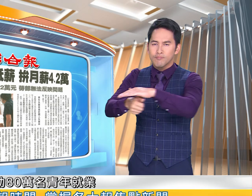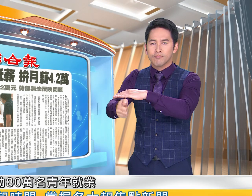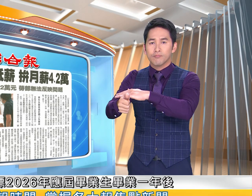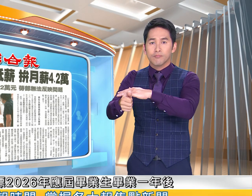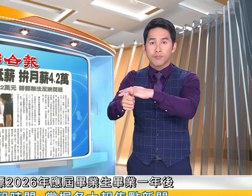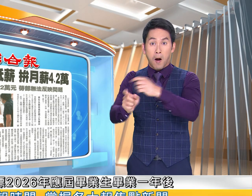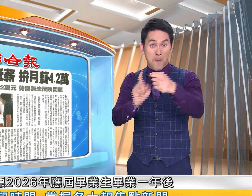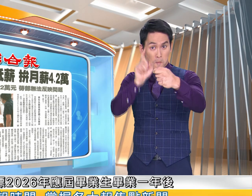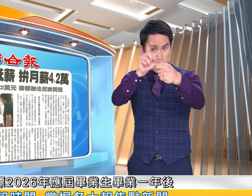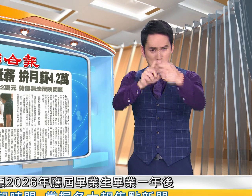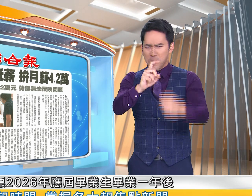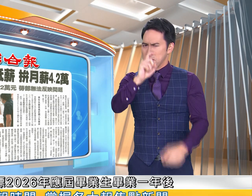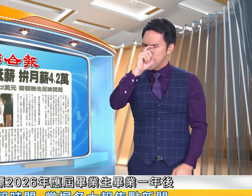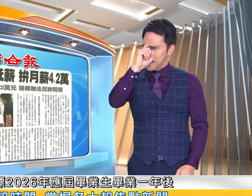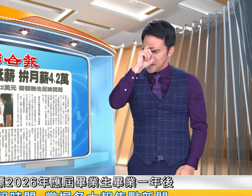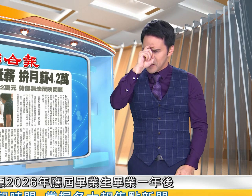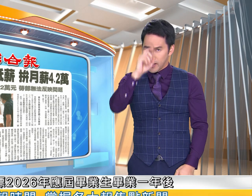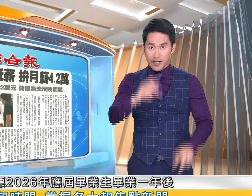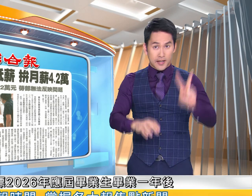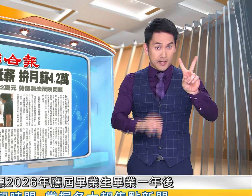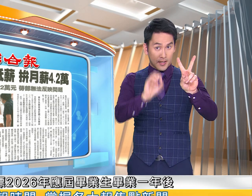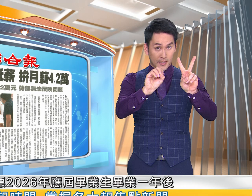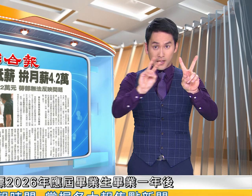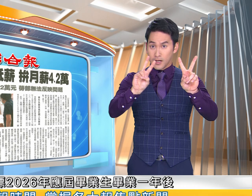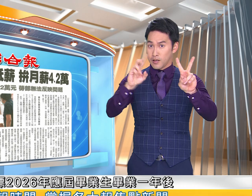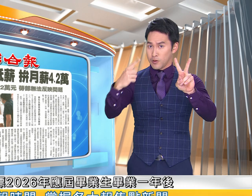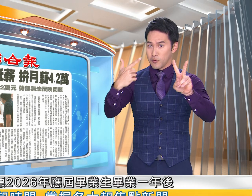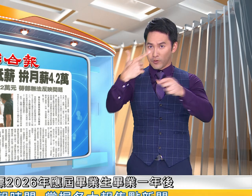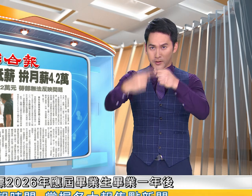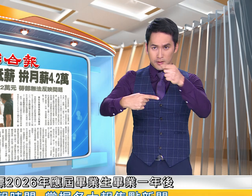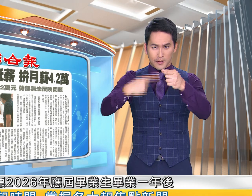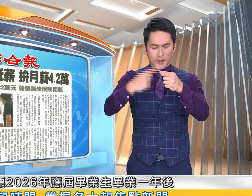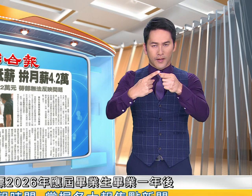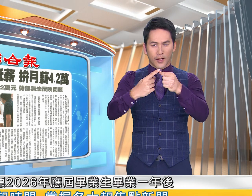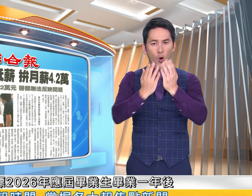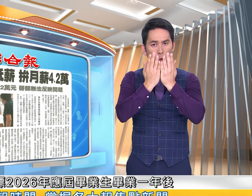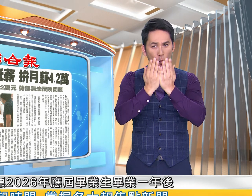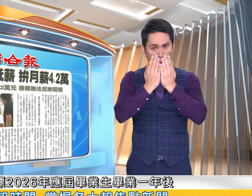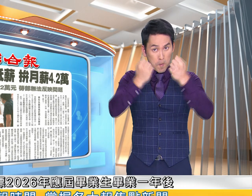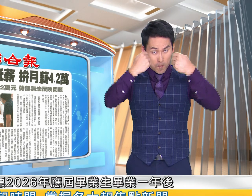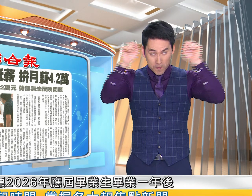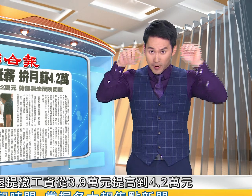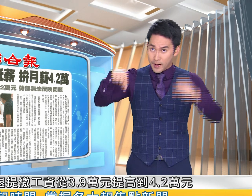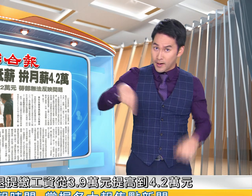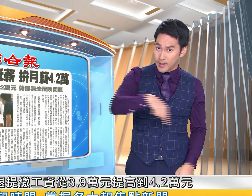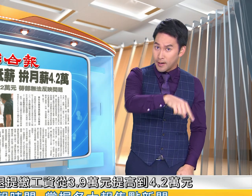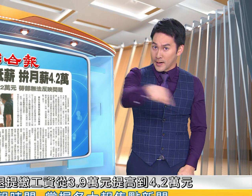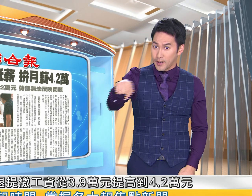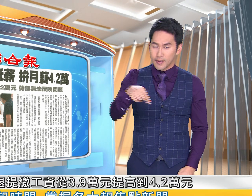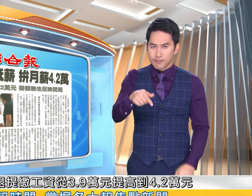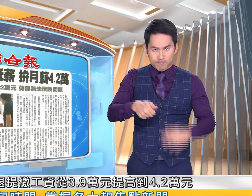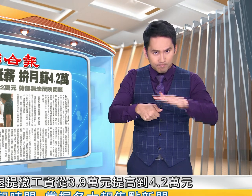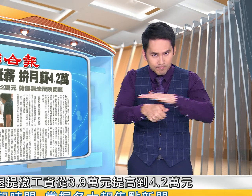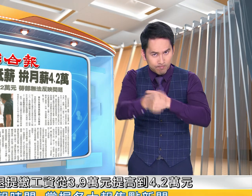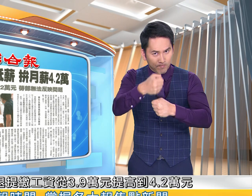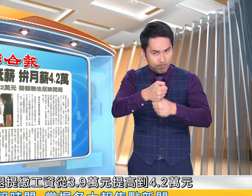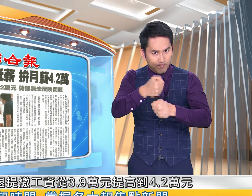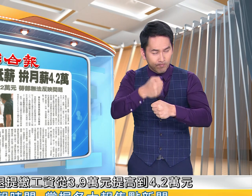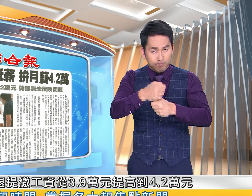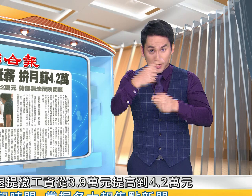是2026年应届毕业生毕业一年之后，劳退提缴工资从